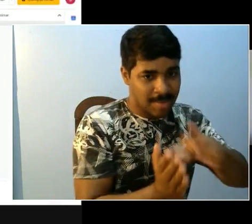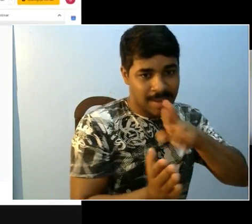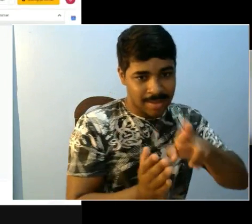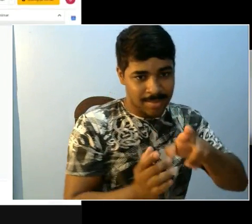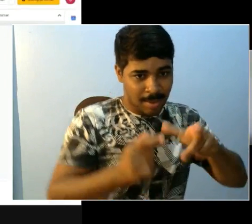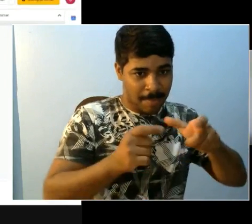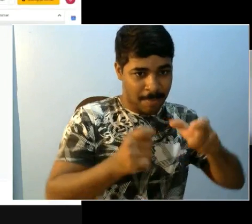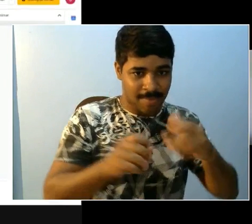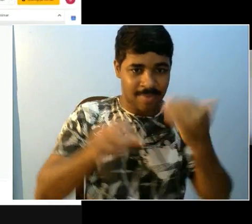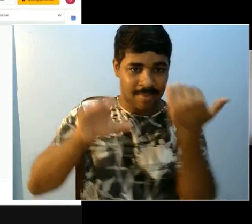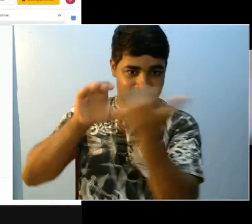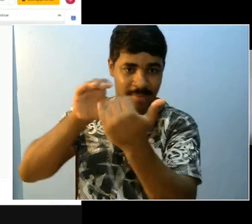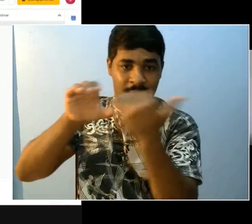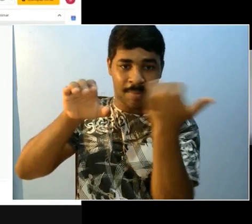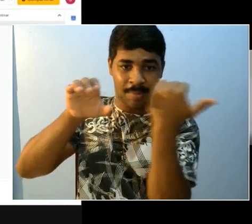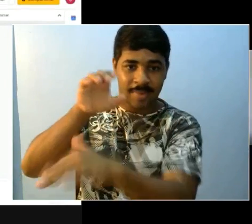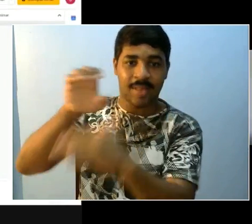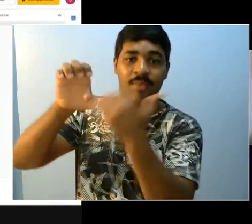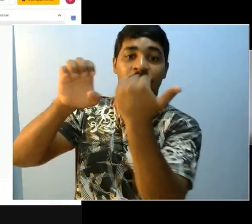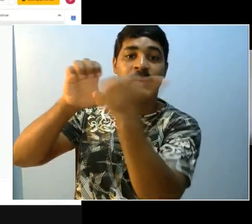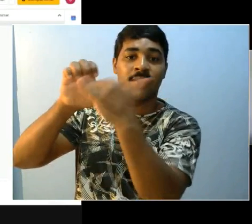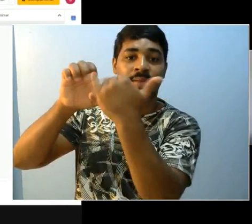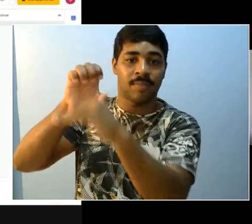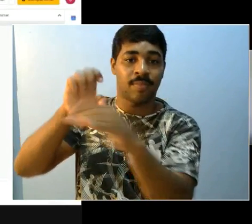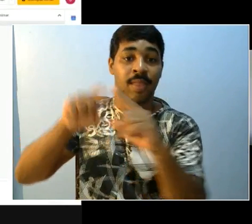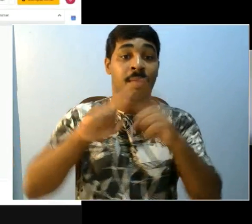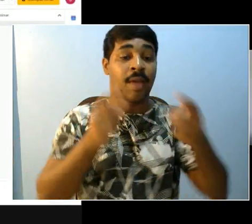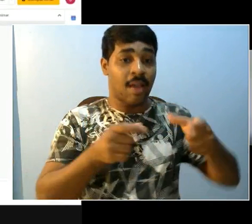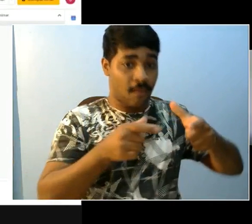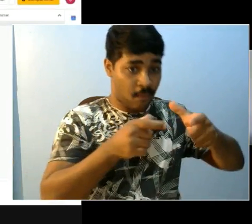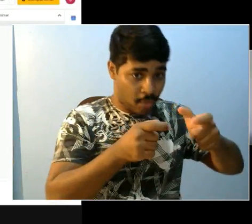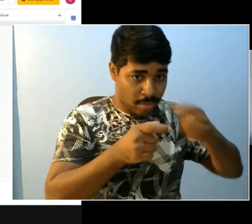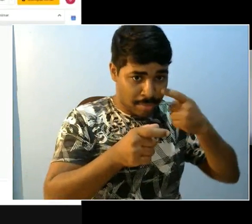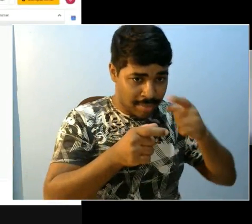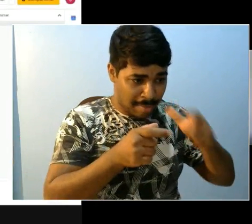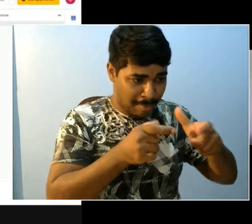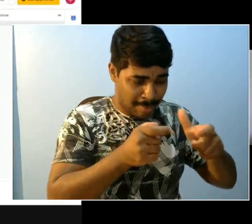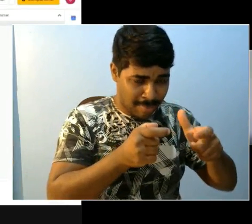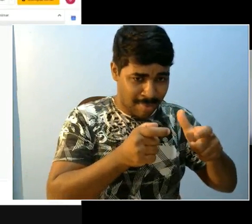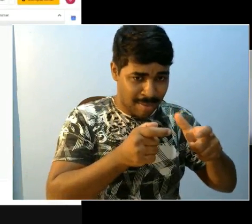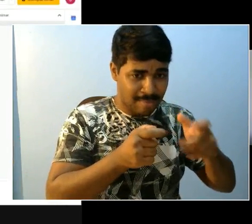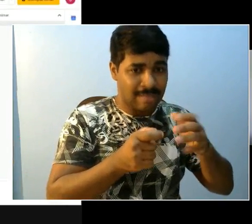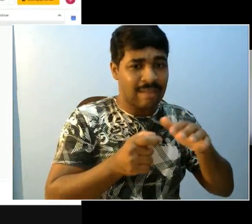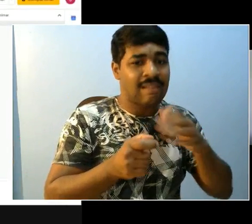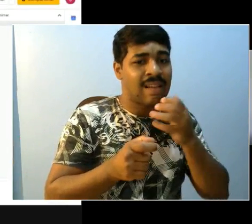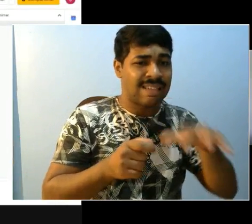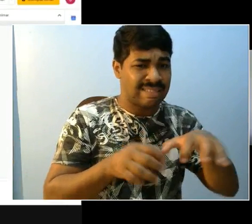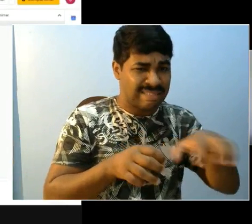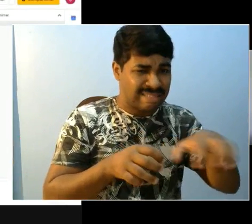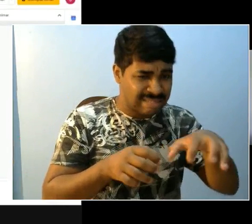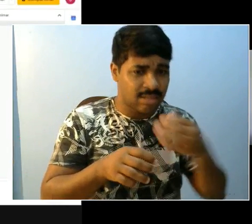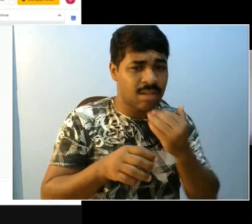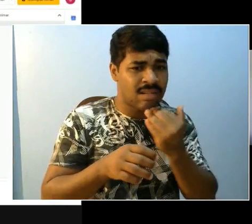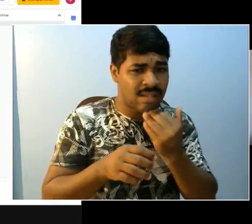Foto, fala para ela tirar foto e mandar no e-mail. Mas tem que só para ela ter cuidado para ser visível, tá? Porque às vezes sai.